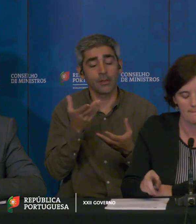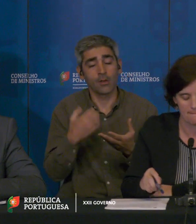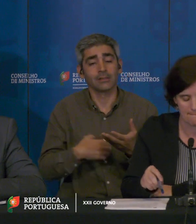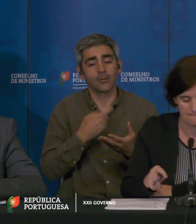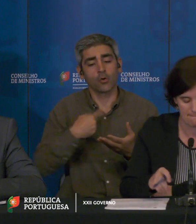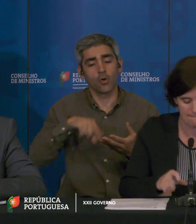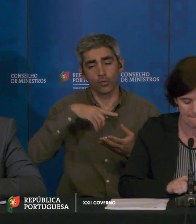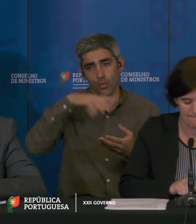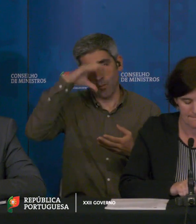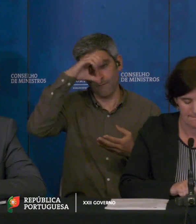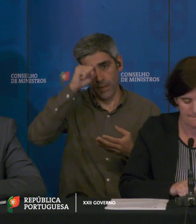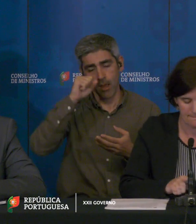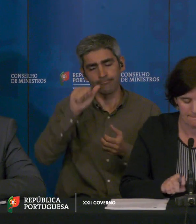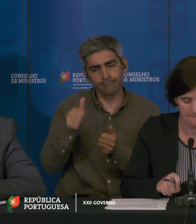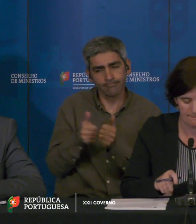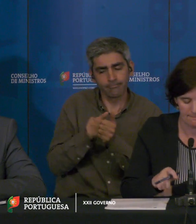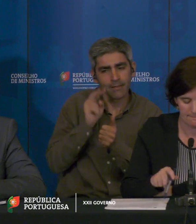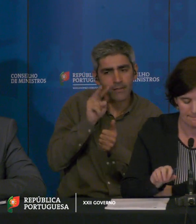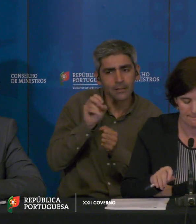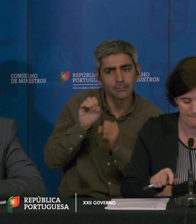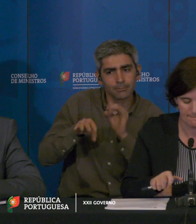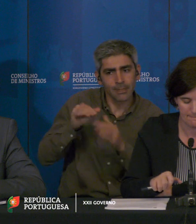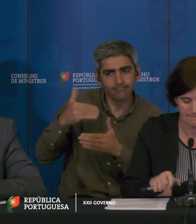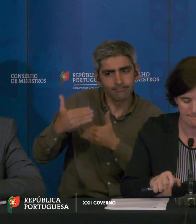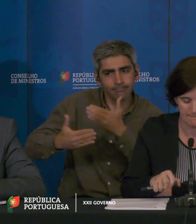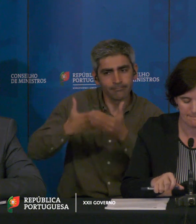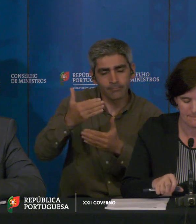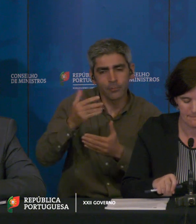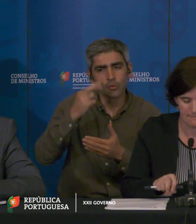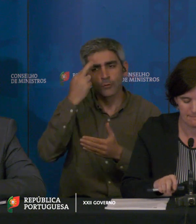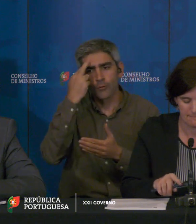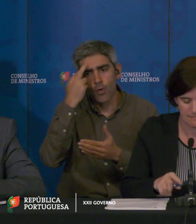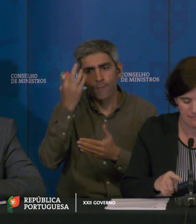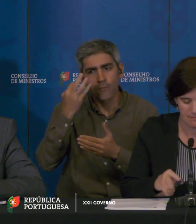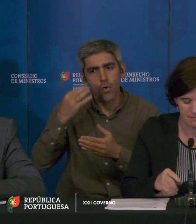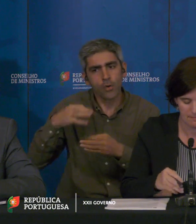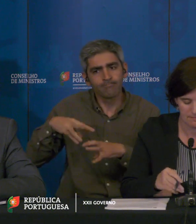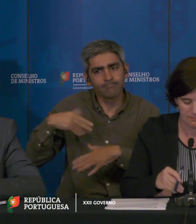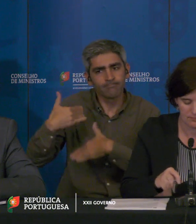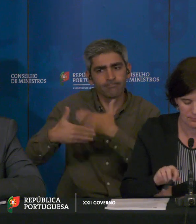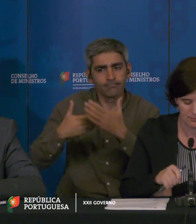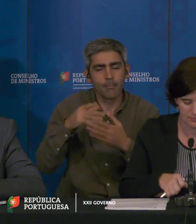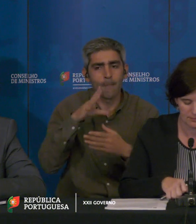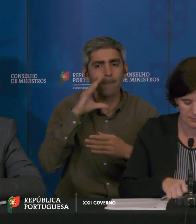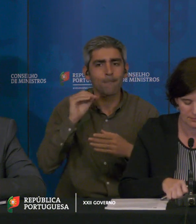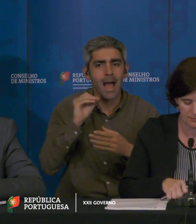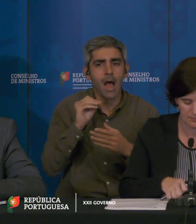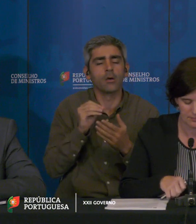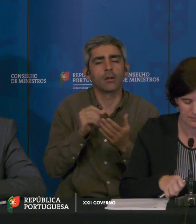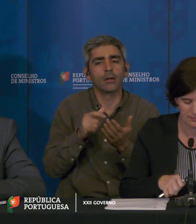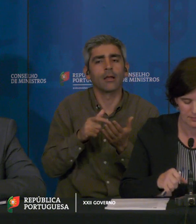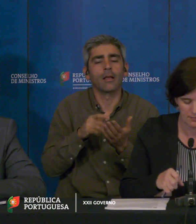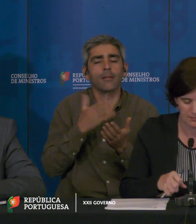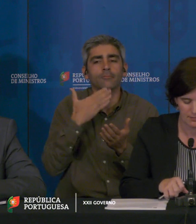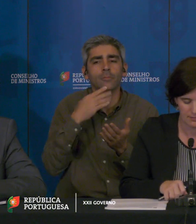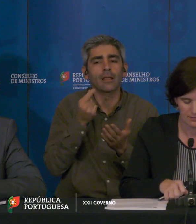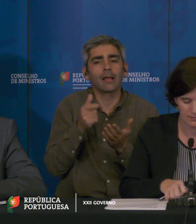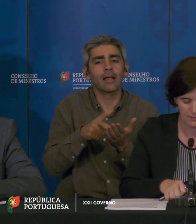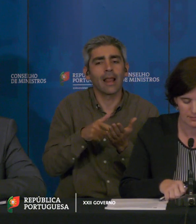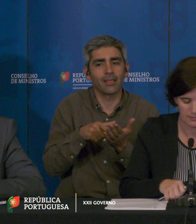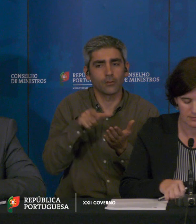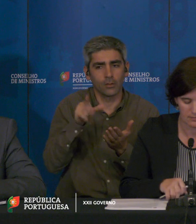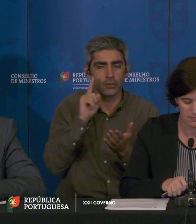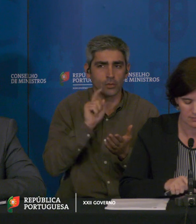tem acompanhado de perto os esforços que foram sendo desenvolvidos entre os bancos credores da Sra. Engenheira Isabel dos